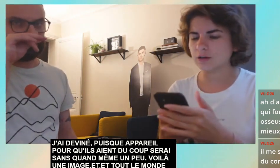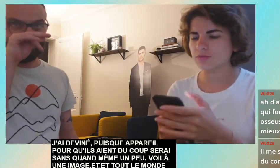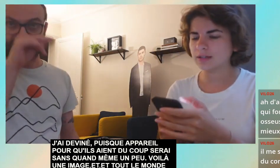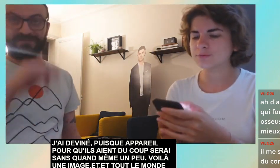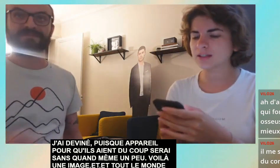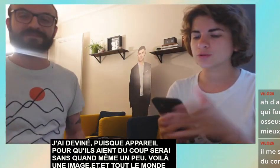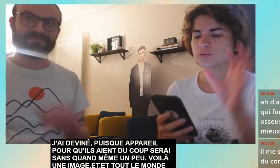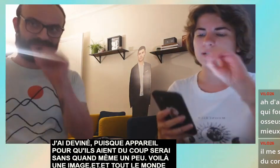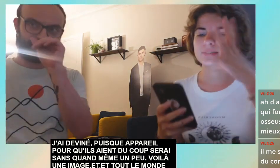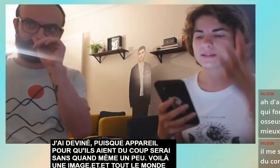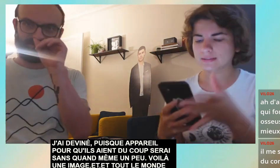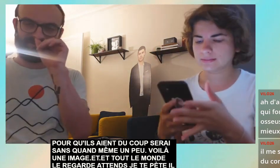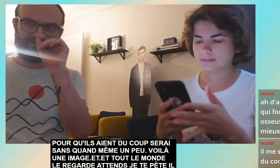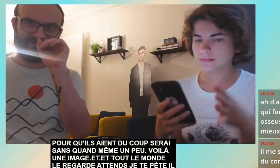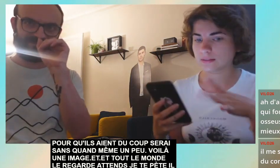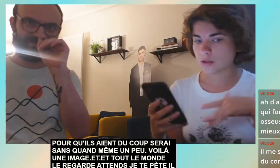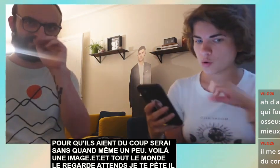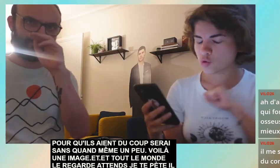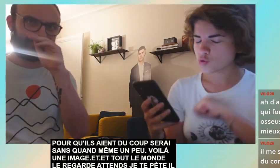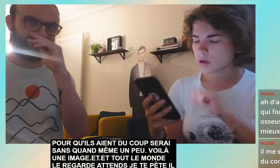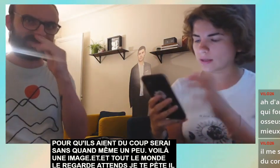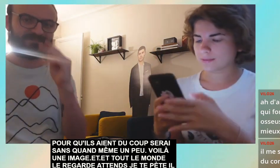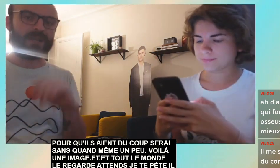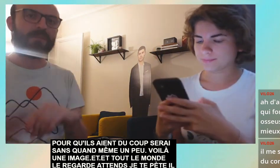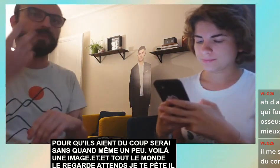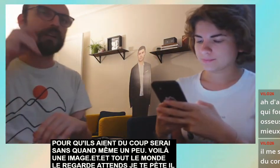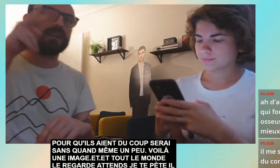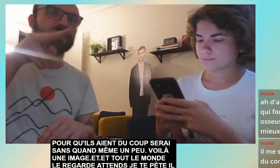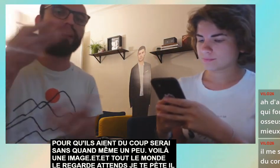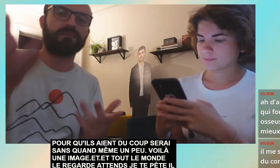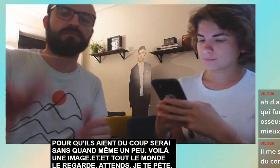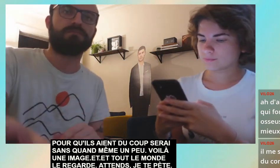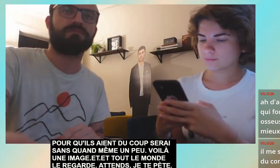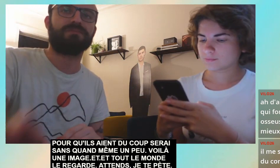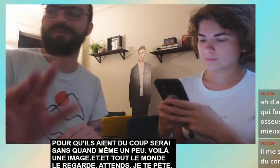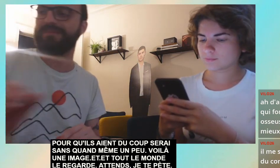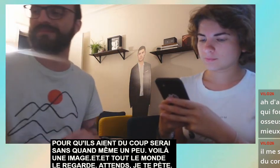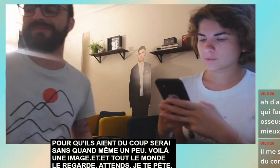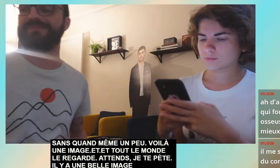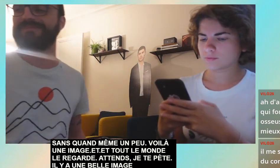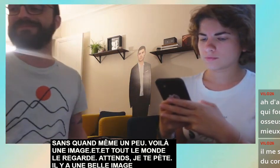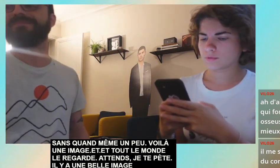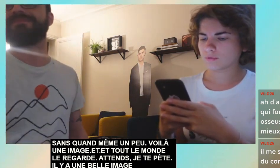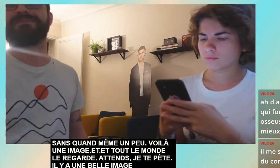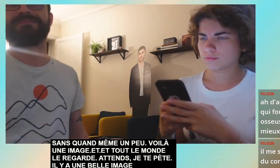vraie image sur internet. Et... Bah, on peut regarder là. non.